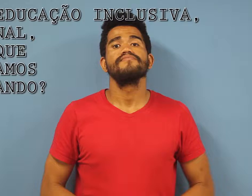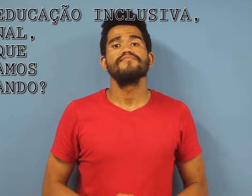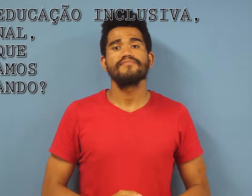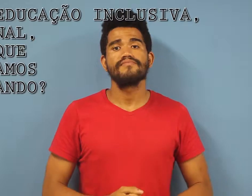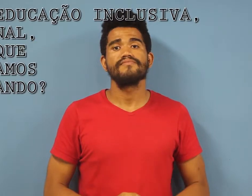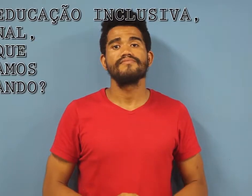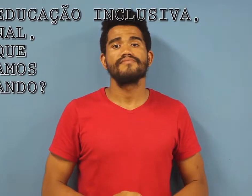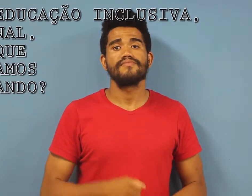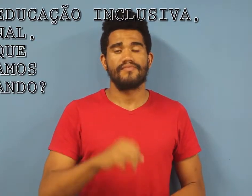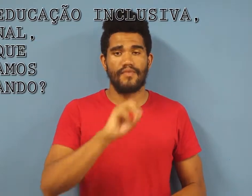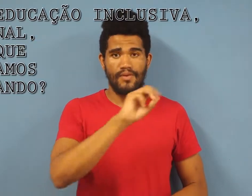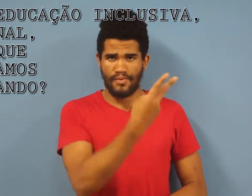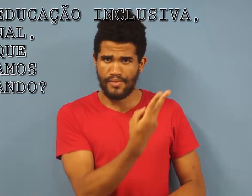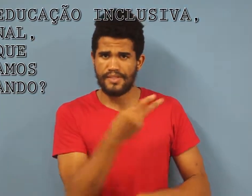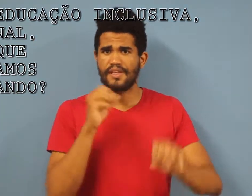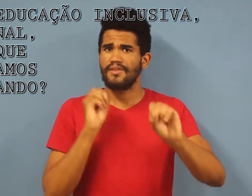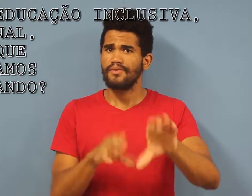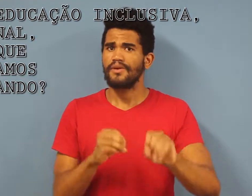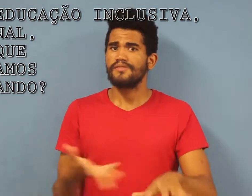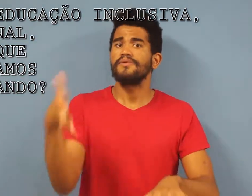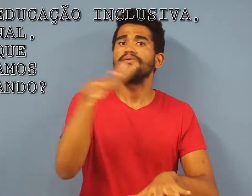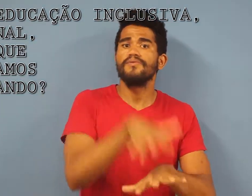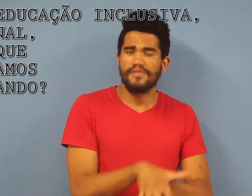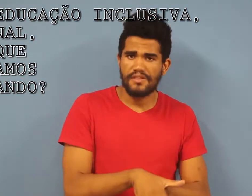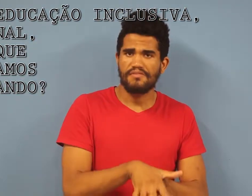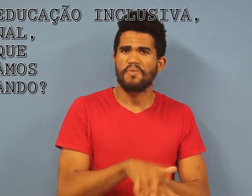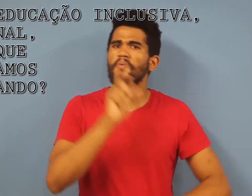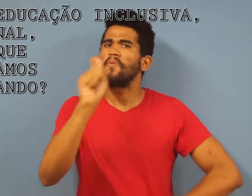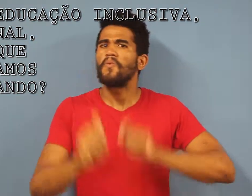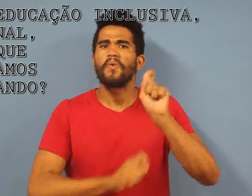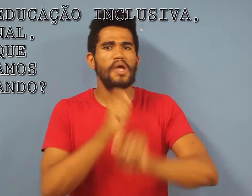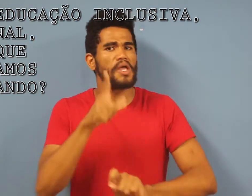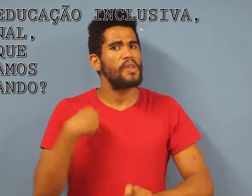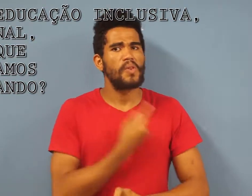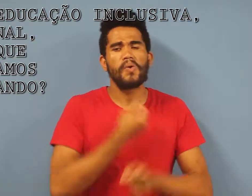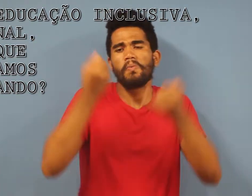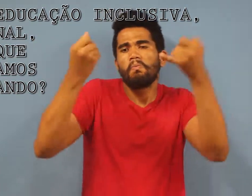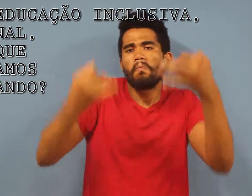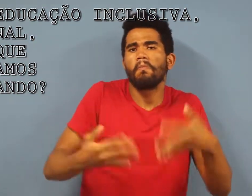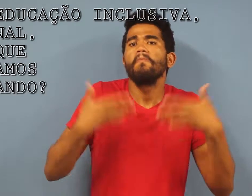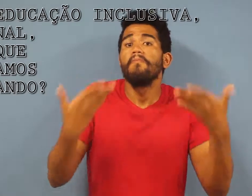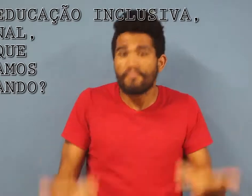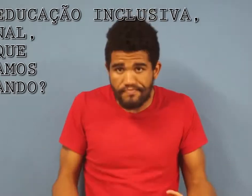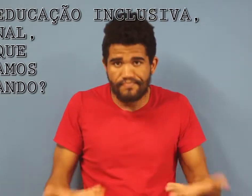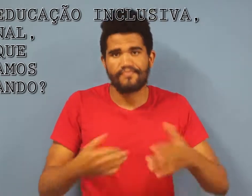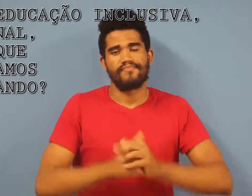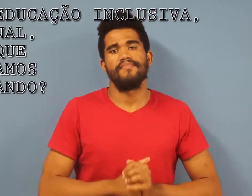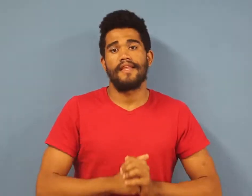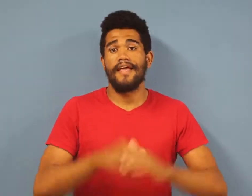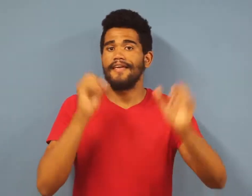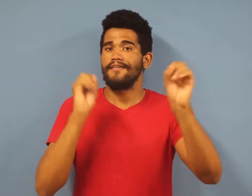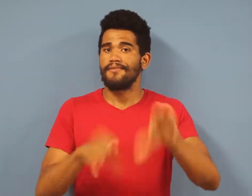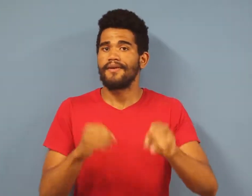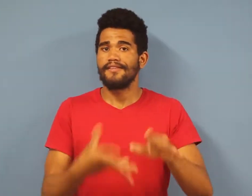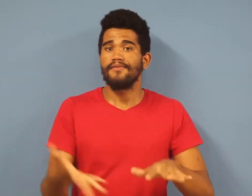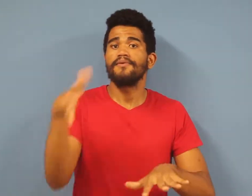Educação inclusiva, afinal, o que estamos falando? A educação inclusiva não pode